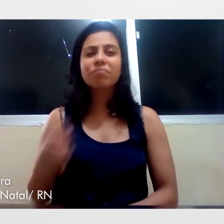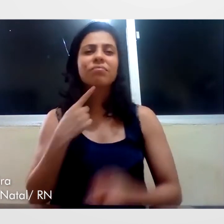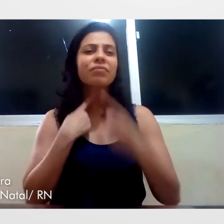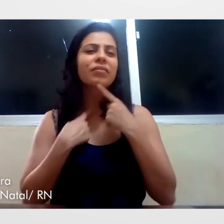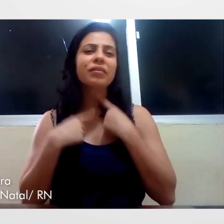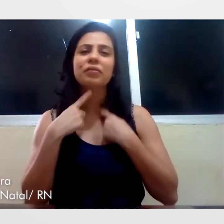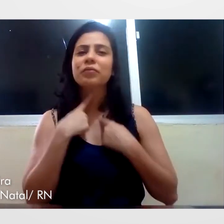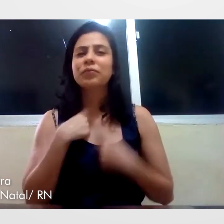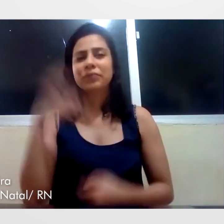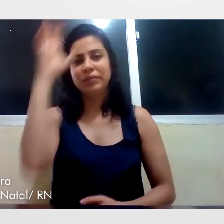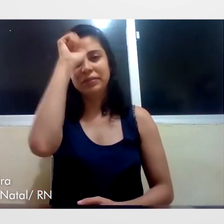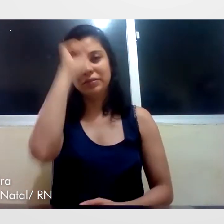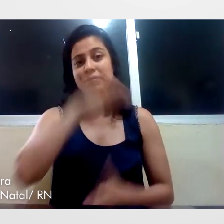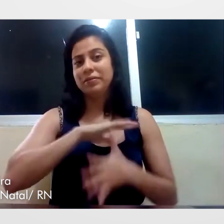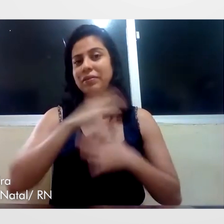eu sonhava em aprender a Libras.